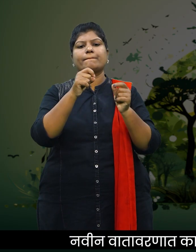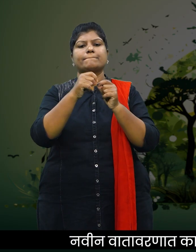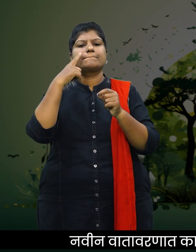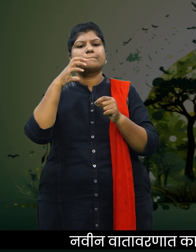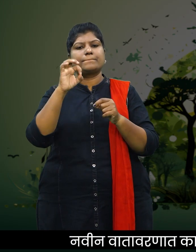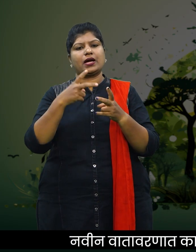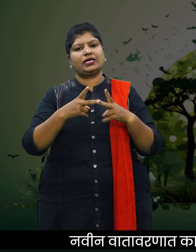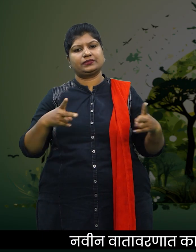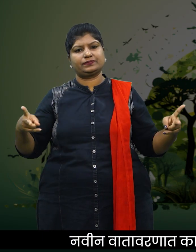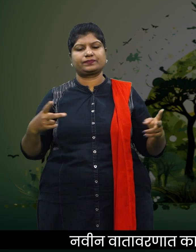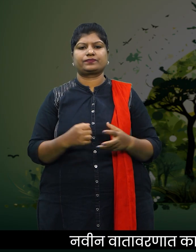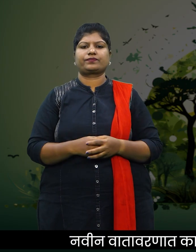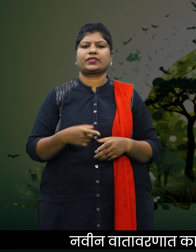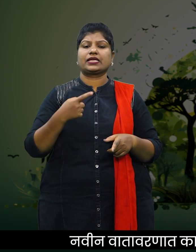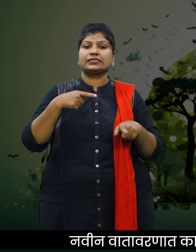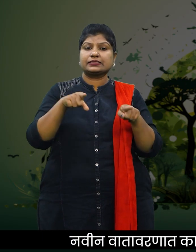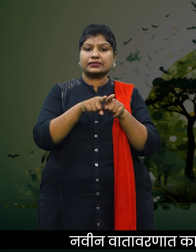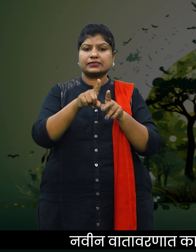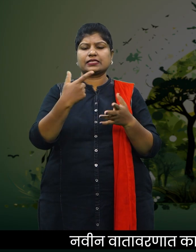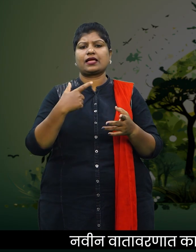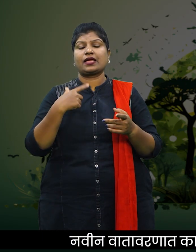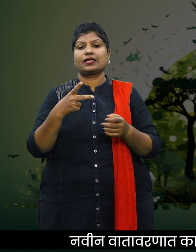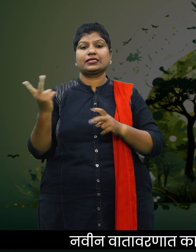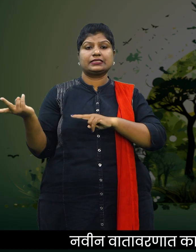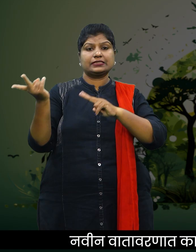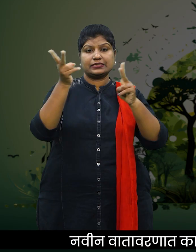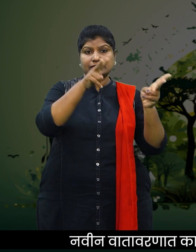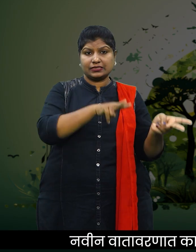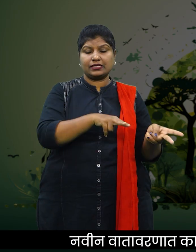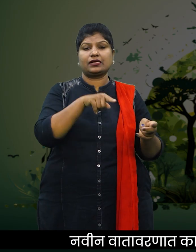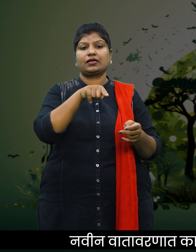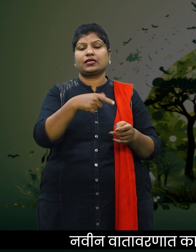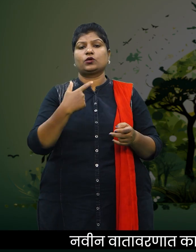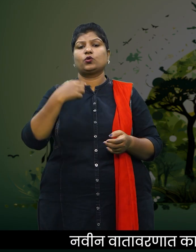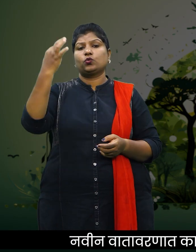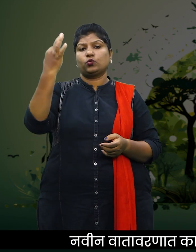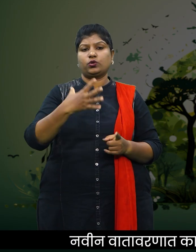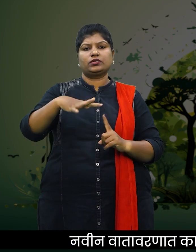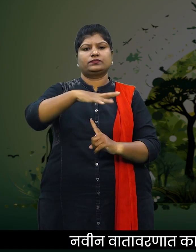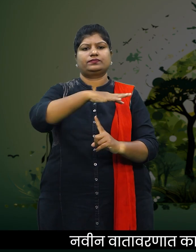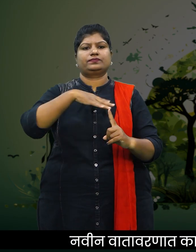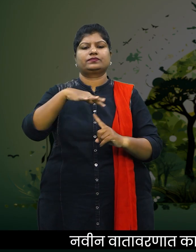नवीन वातावरणात काही प्रजातींची वाहतूकही आक्रमक तयार होते.